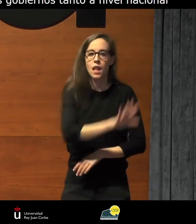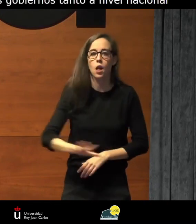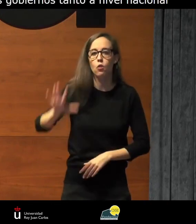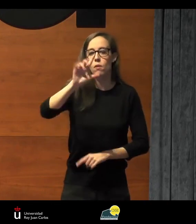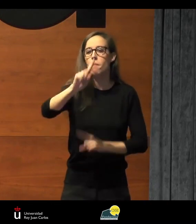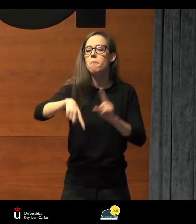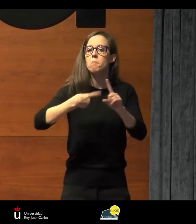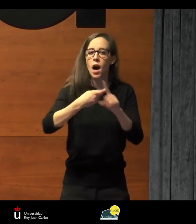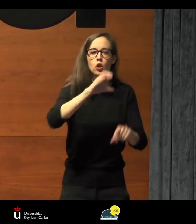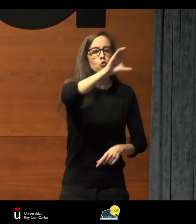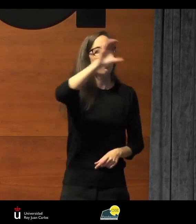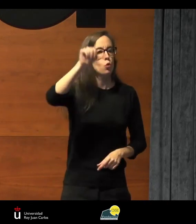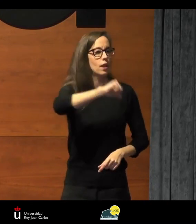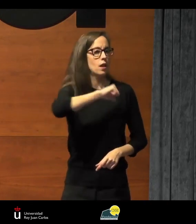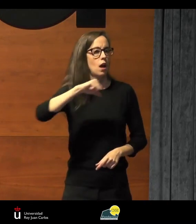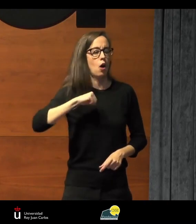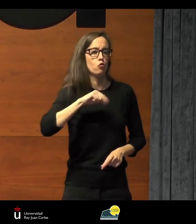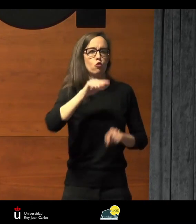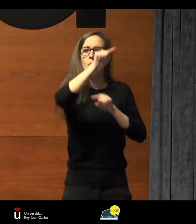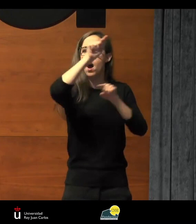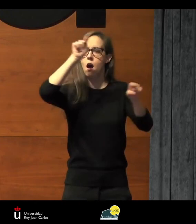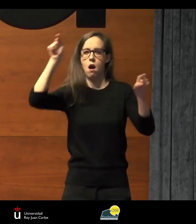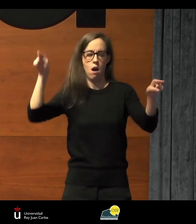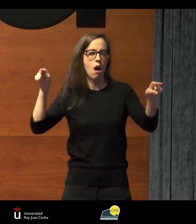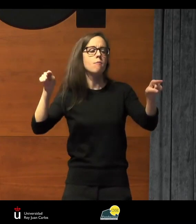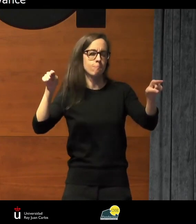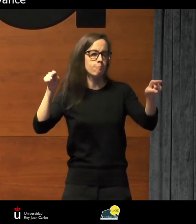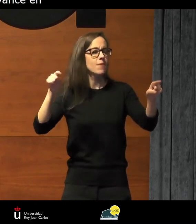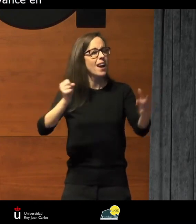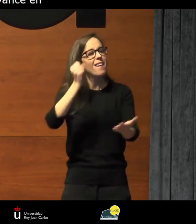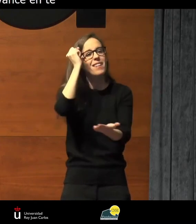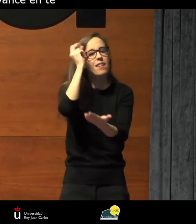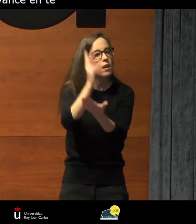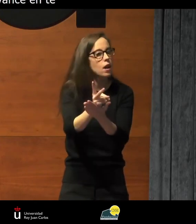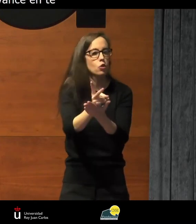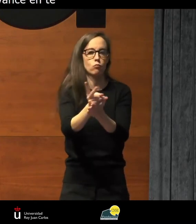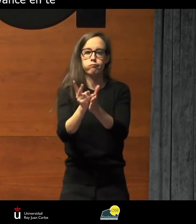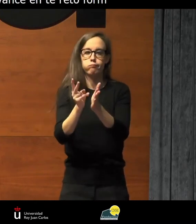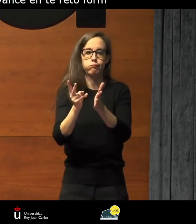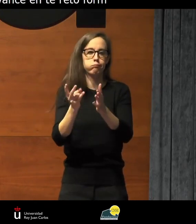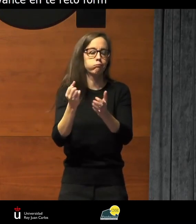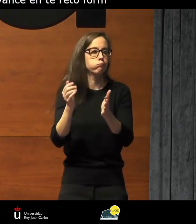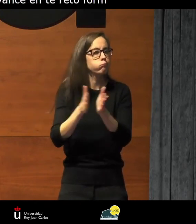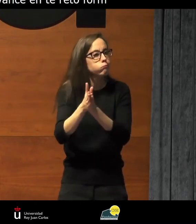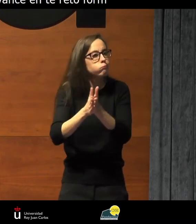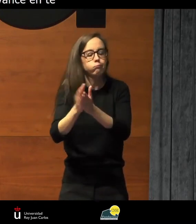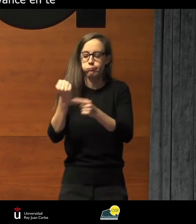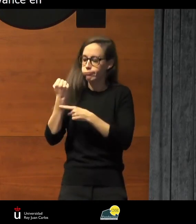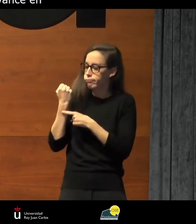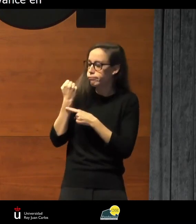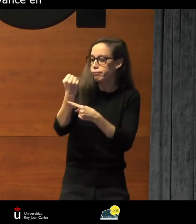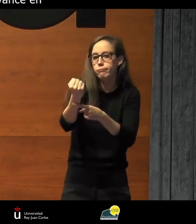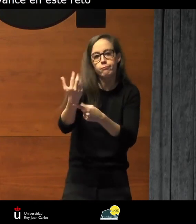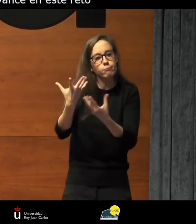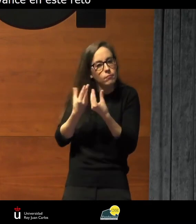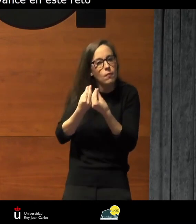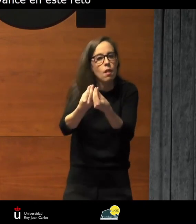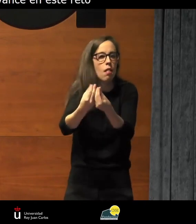se apoye el avance en este reto formativo, en todas sus